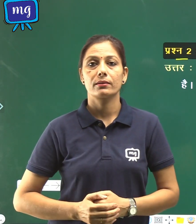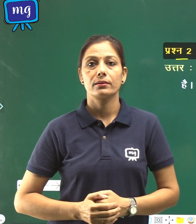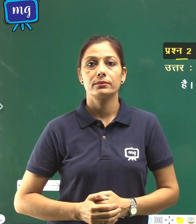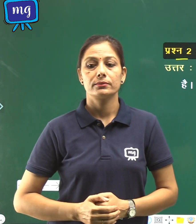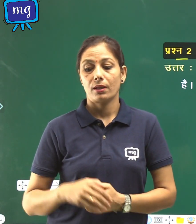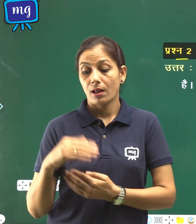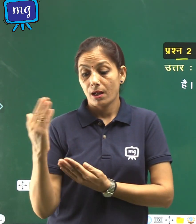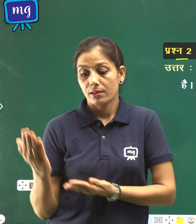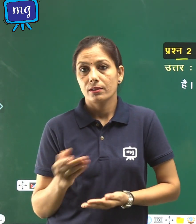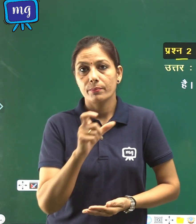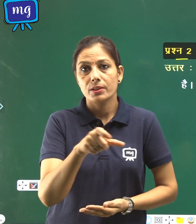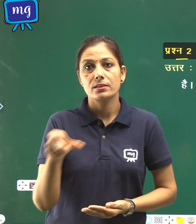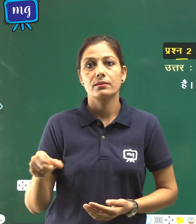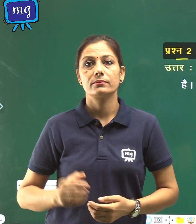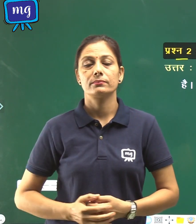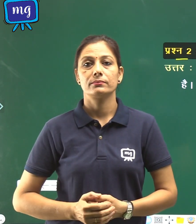अतिथि।